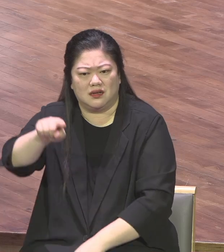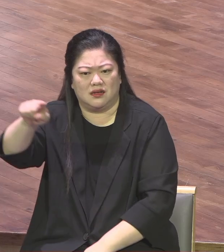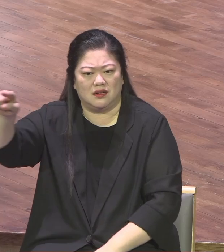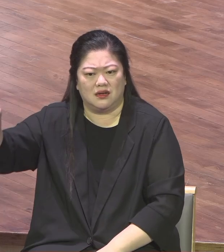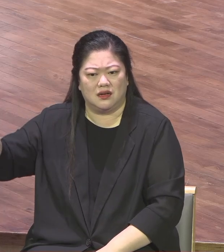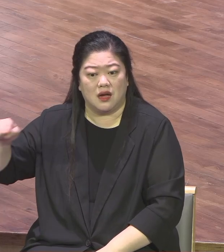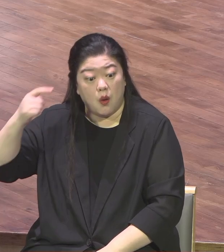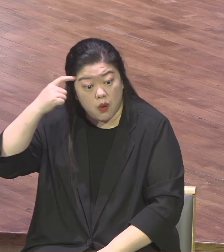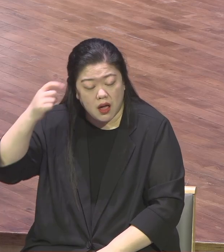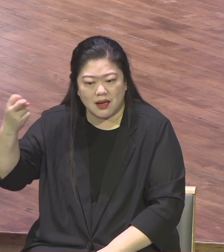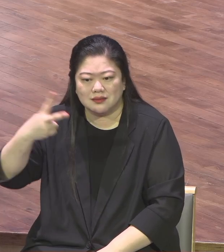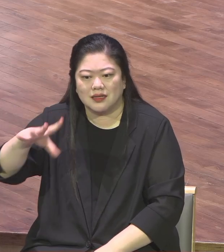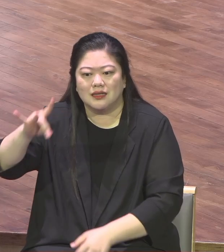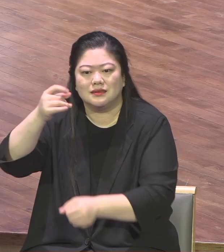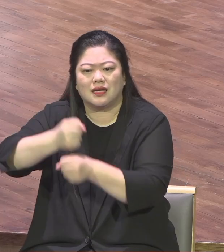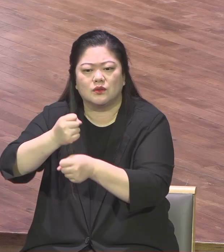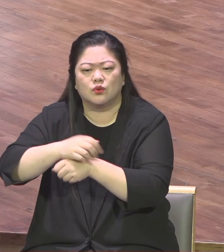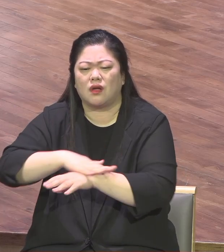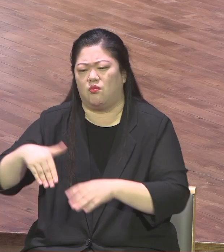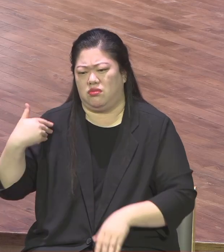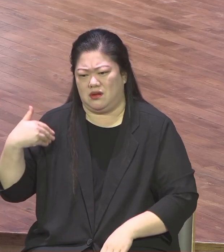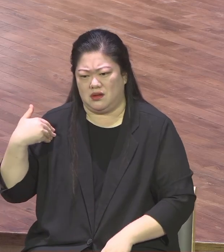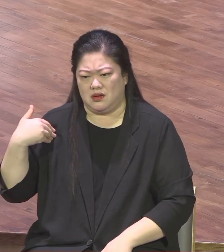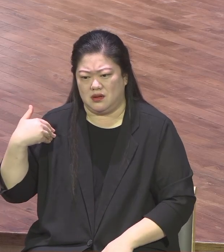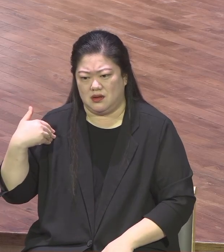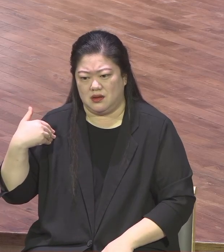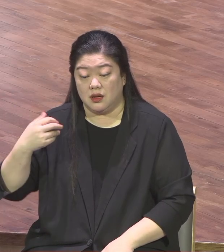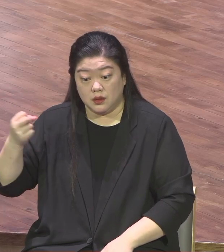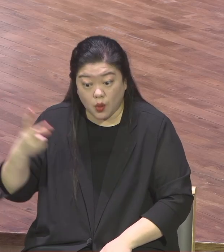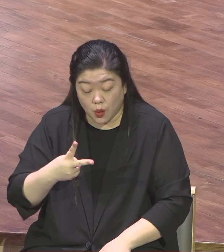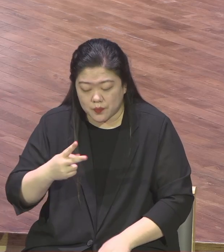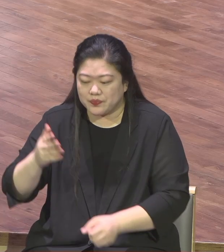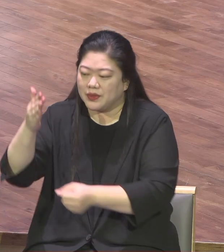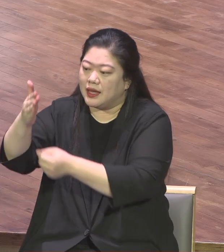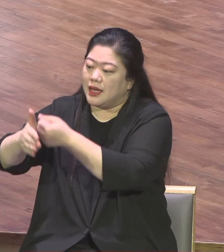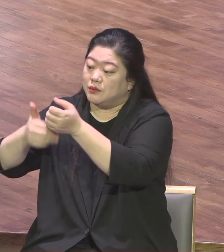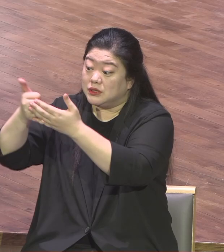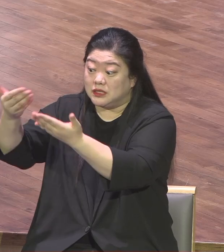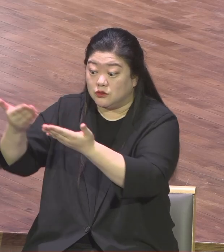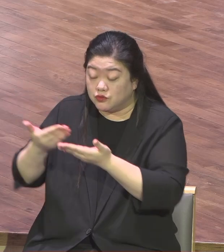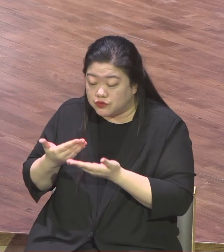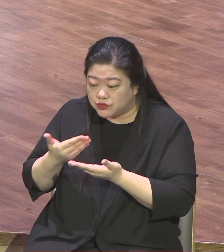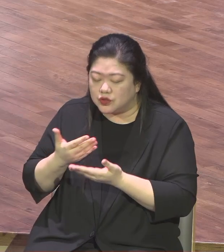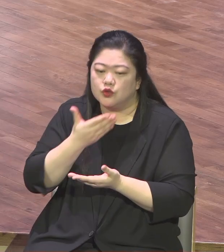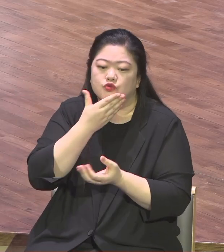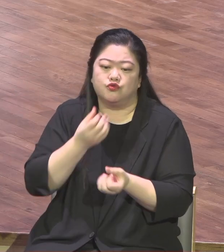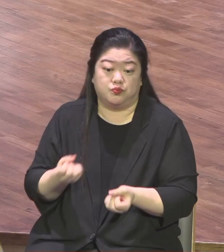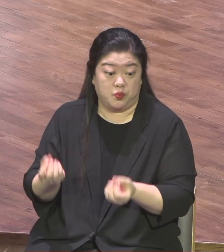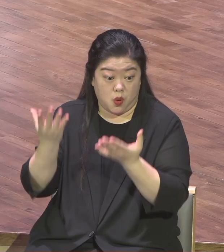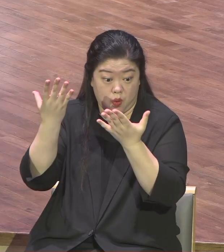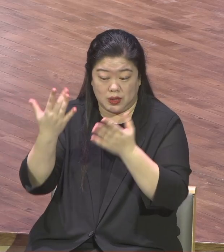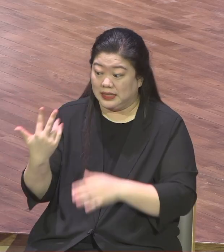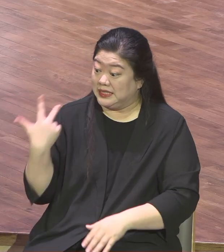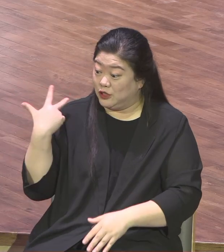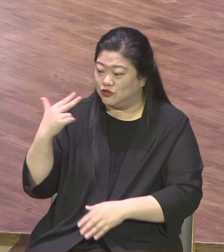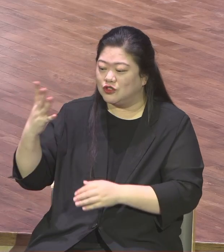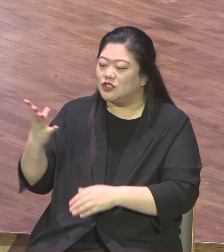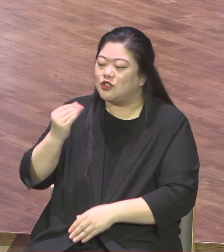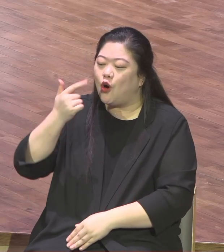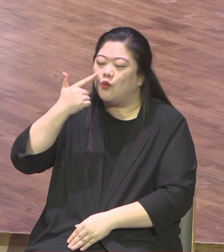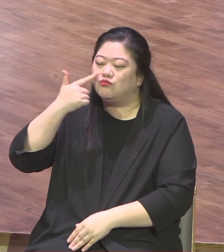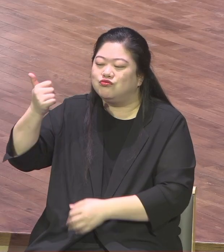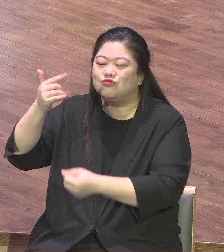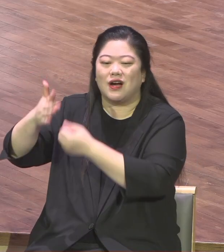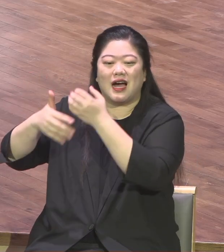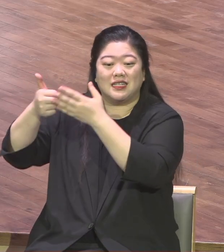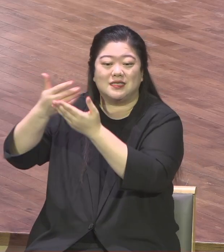주신 헤븐리 블레싱입니다. 이제는 성자 예수님이 뭘 주셨냐 이걸 살펴보고. 사실